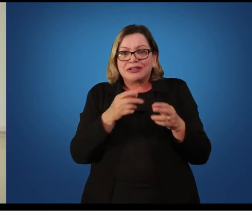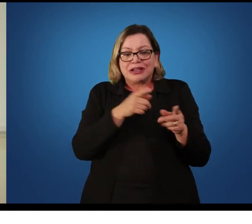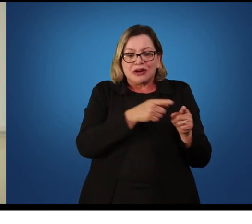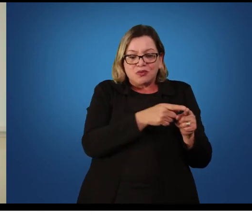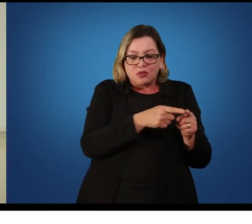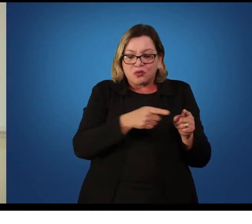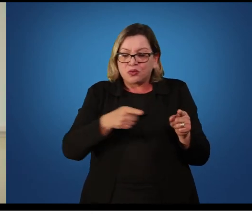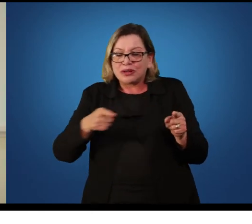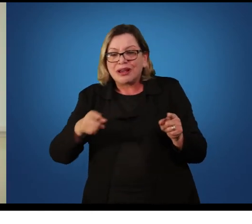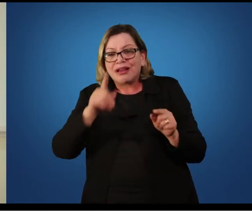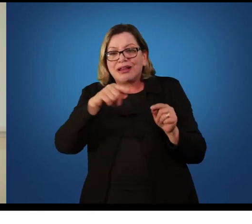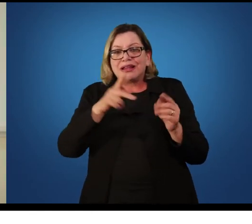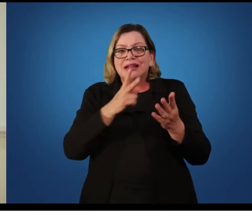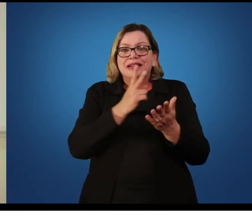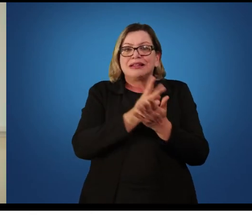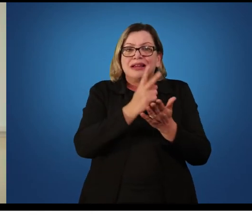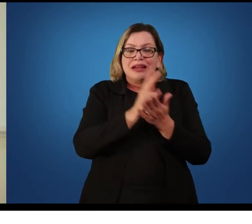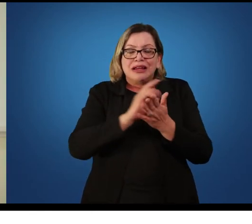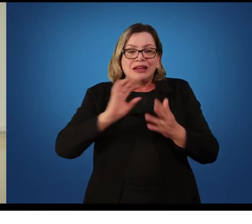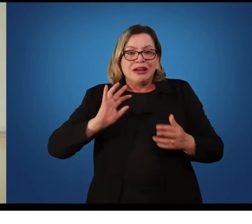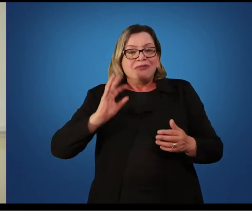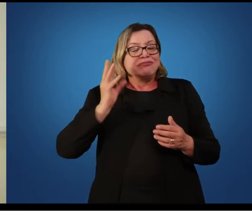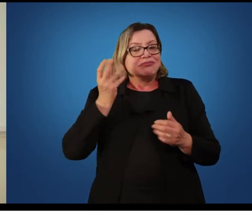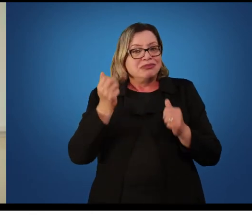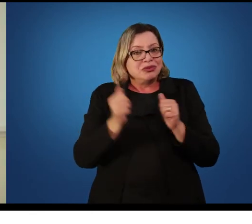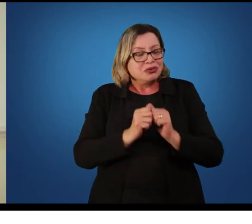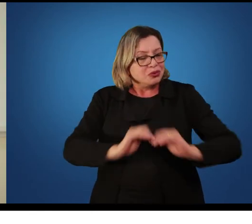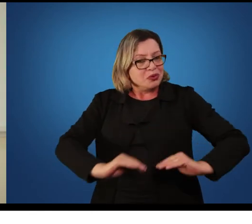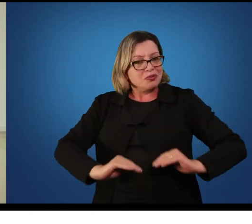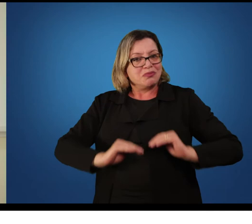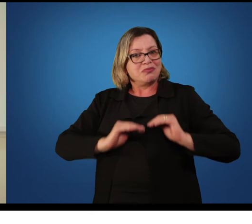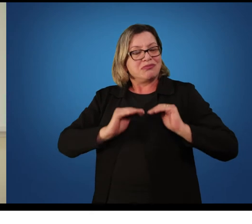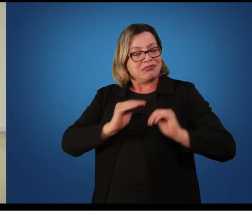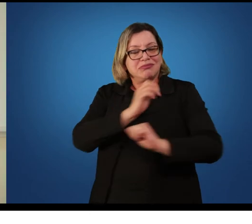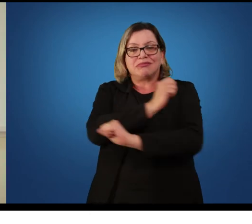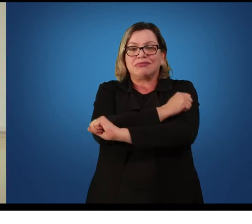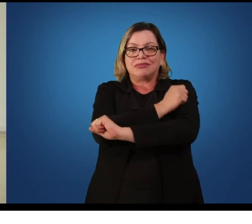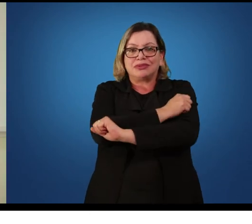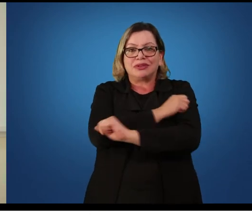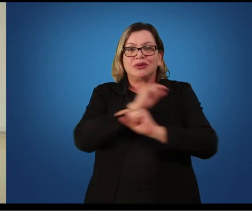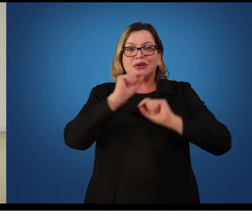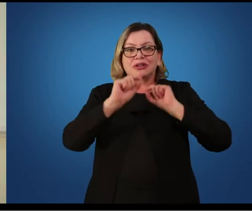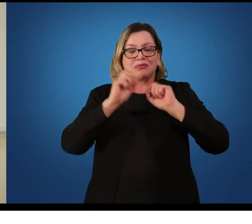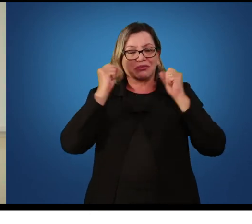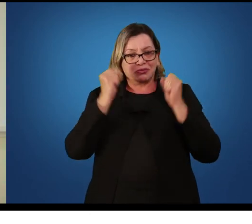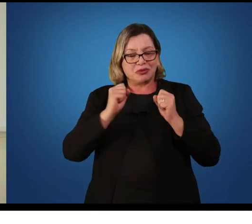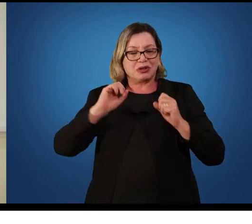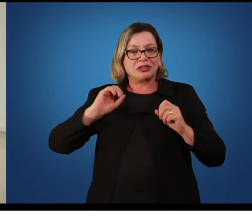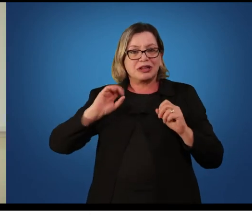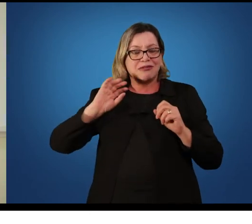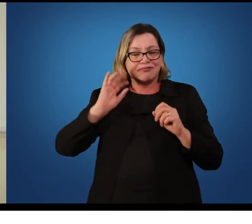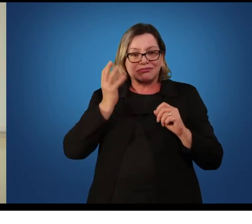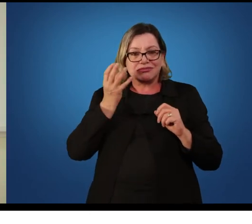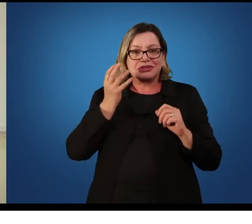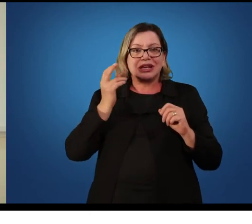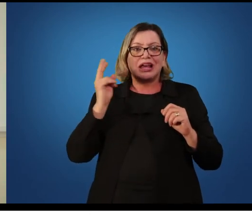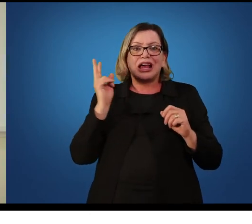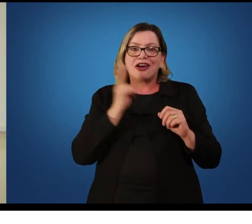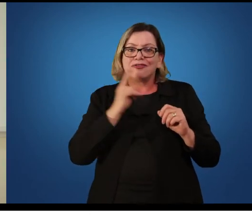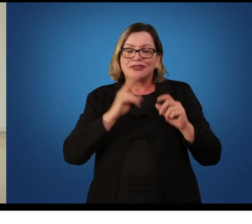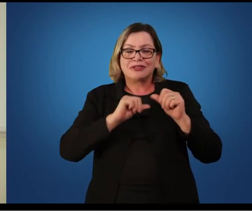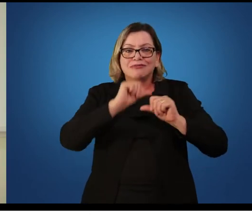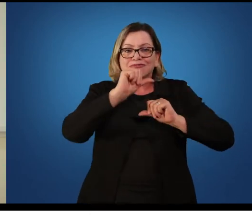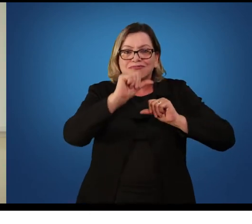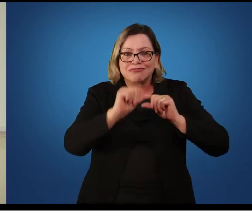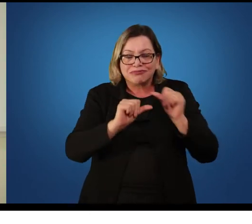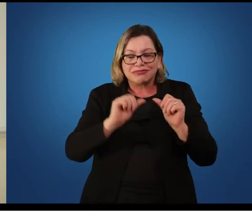subjacentes e ocorrem em paralelo e o que pode mudar é a velocidade de mudança de um estágio para o